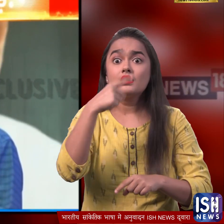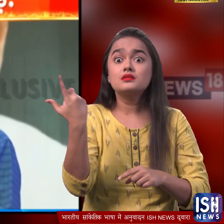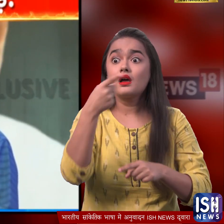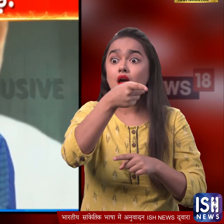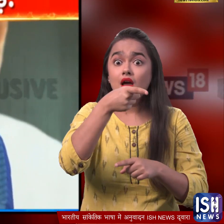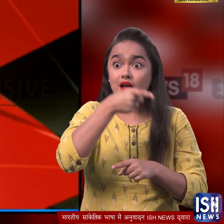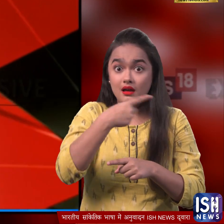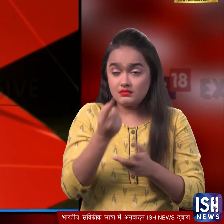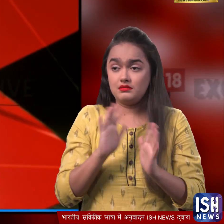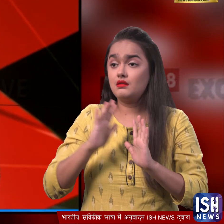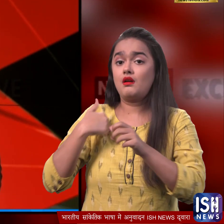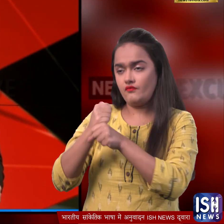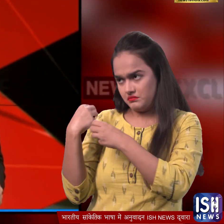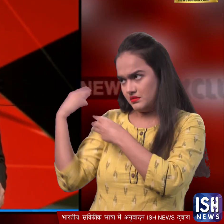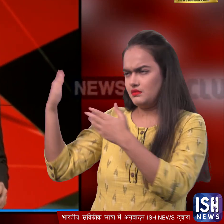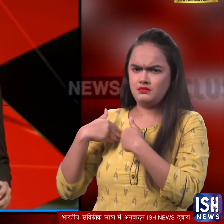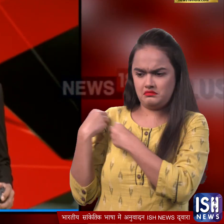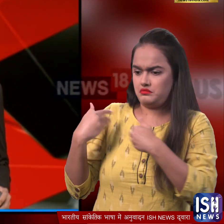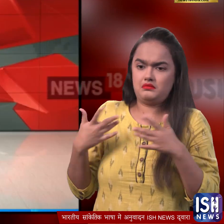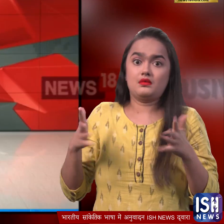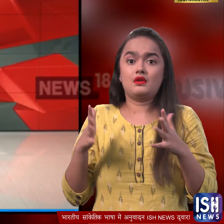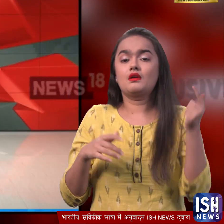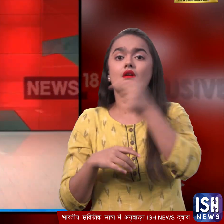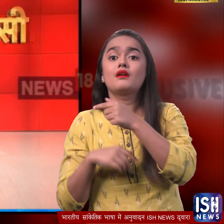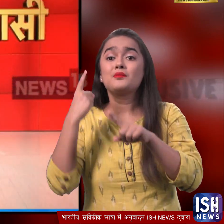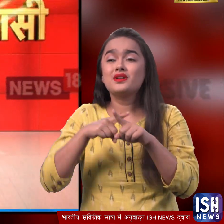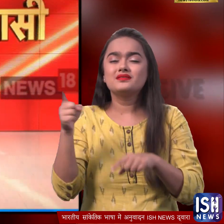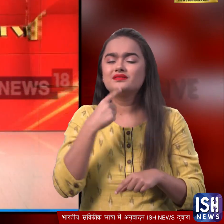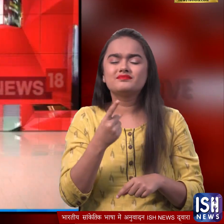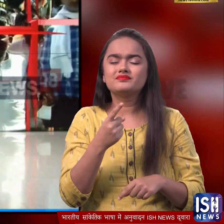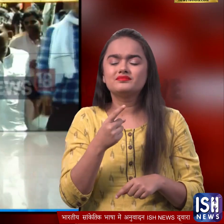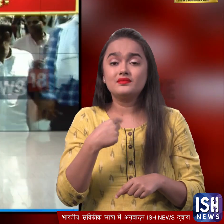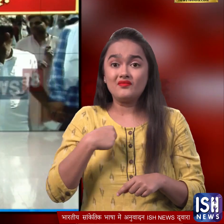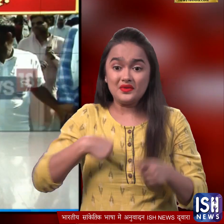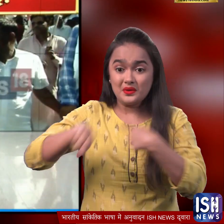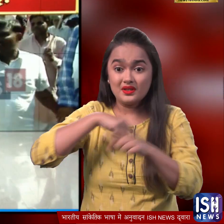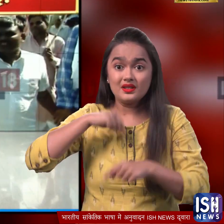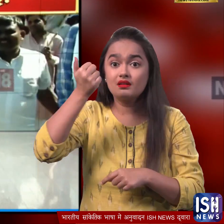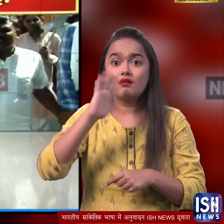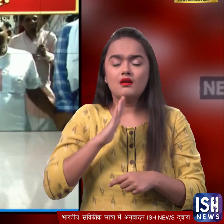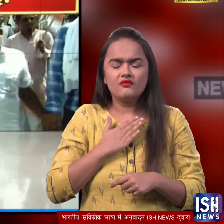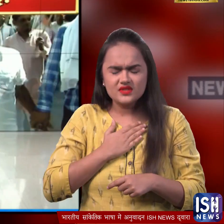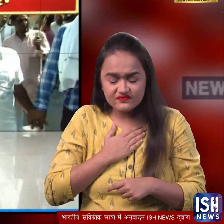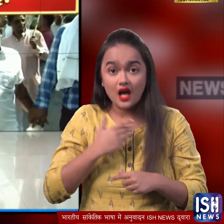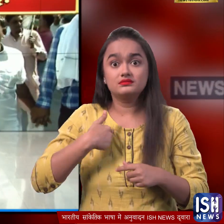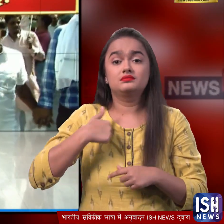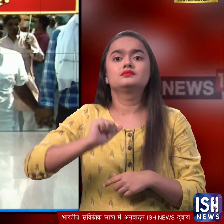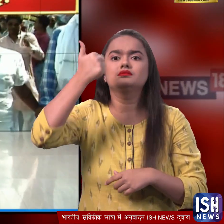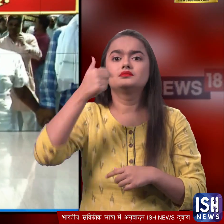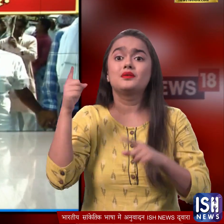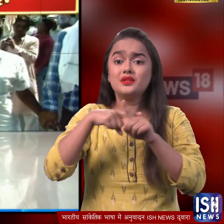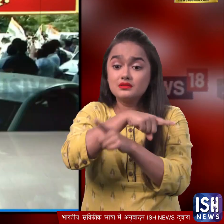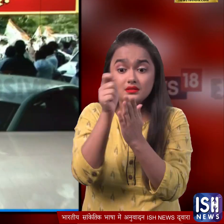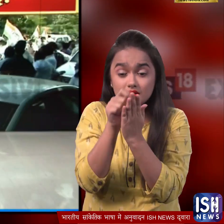उनके पाले में डाल दी। लेकिन बीजेपी ने केजरीवाल के इस कदम को आस्था की जीत माना। केजरीवाल ने उपराज्यपाल को जो चिट्ठी लिखी,